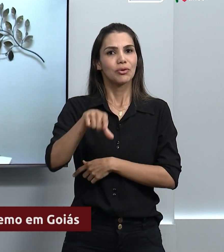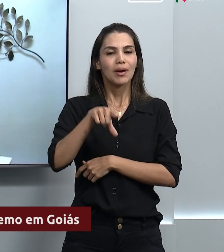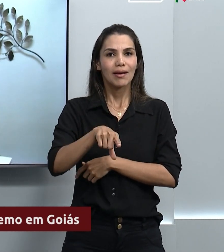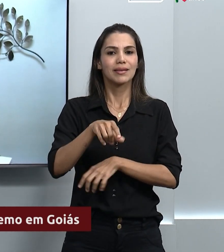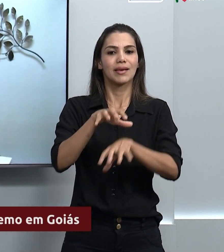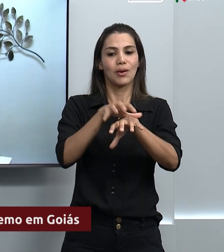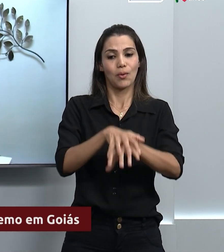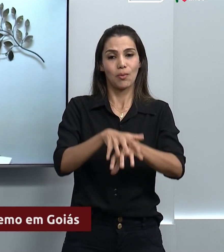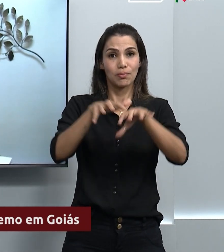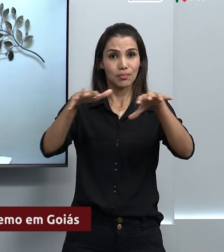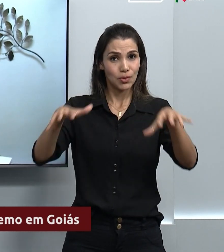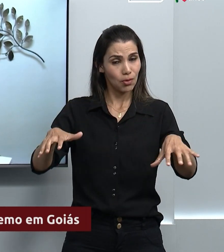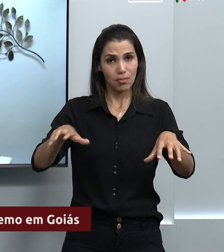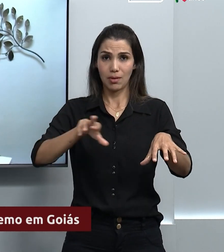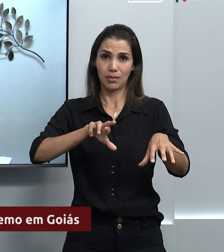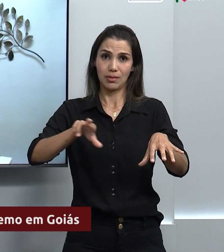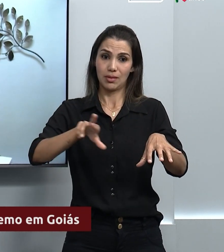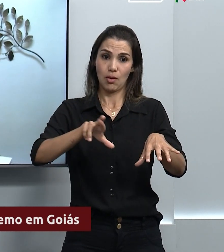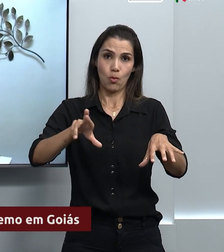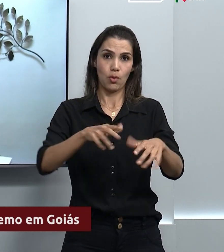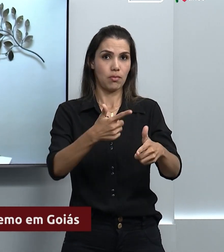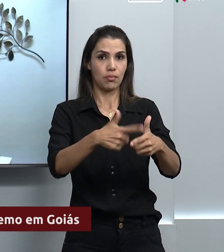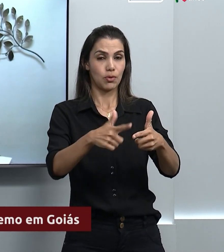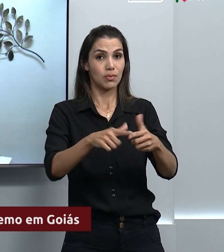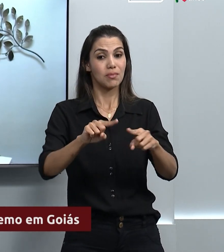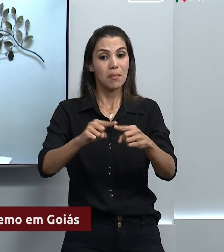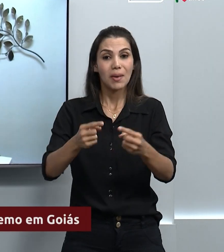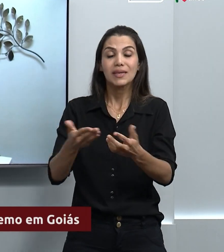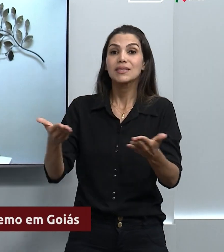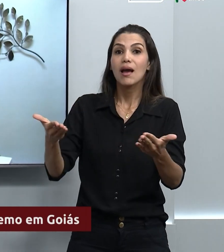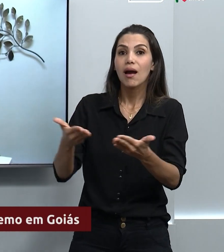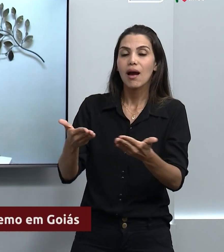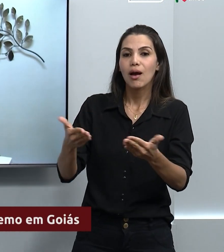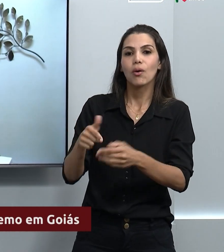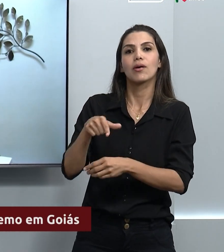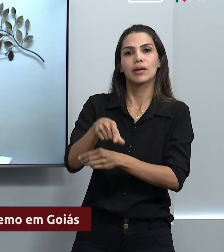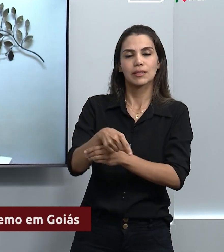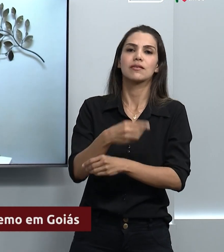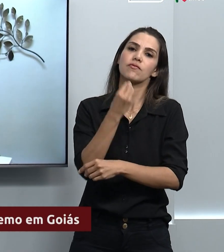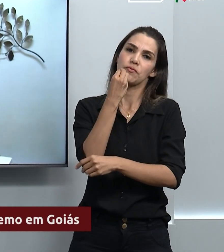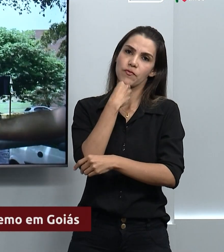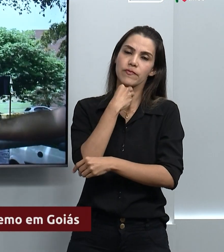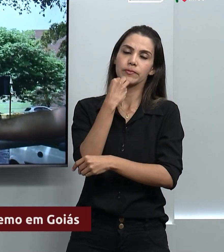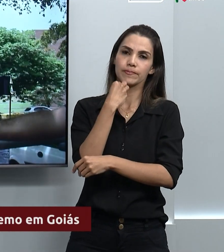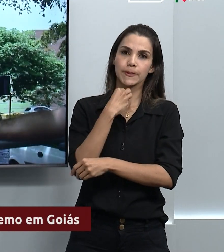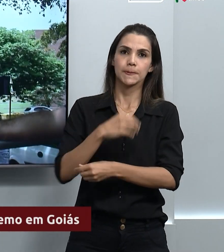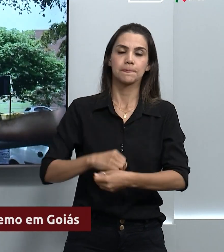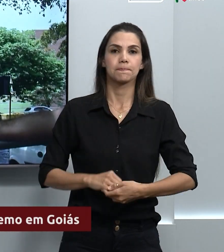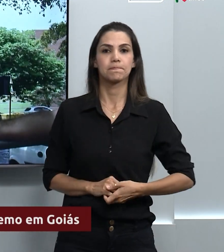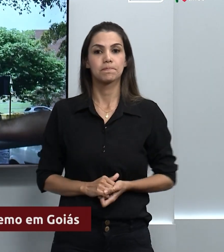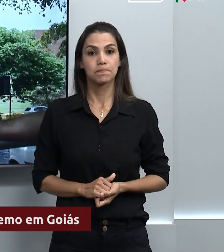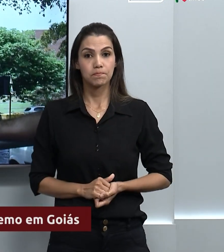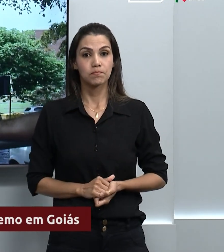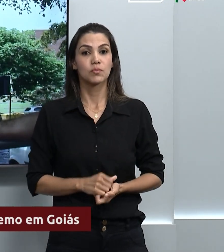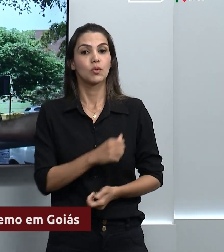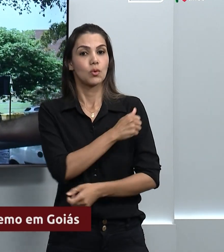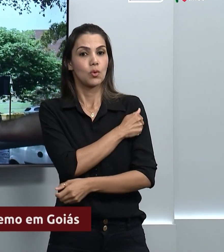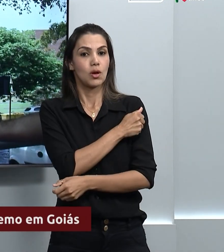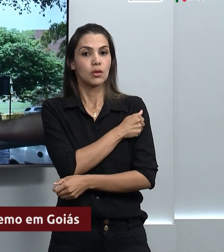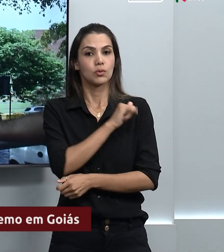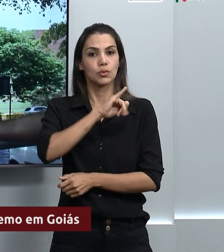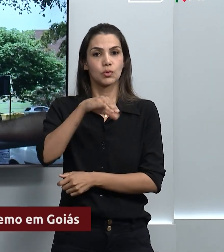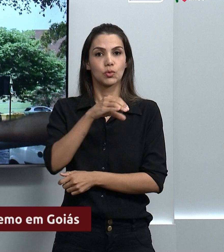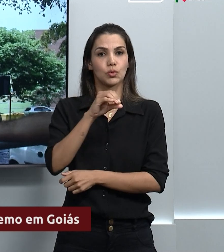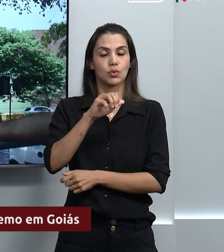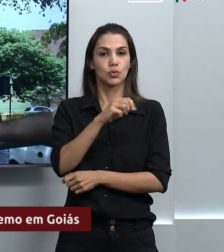como vegetação, mas a região que o bioma ocupa é bastante vulnerável nesse momento. O estudante João Augusto França